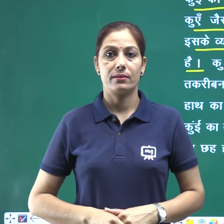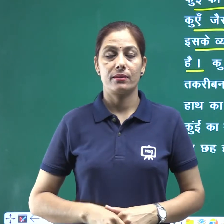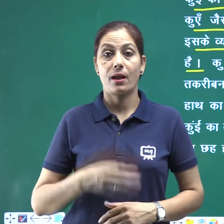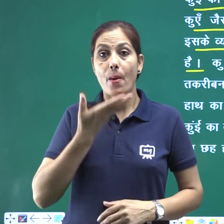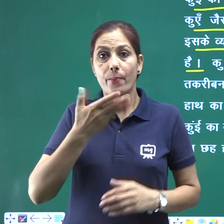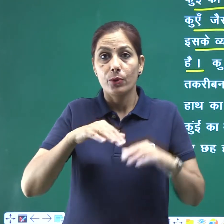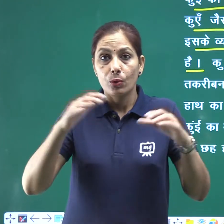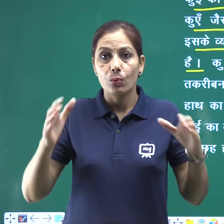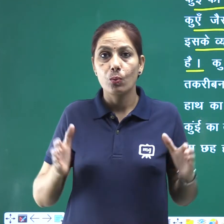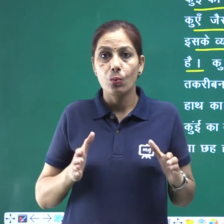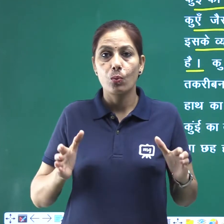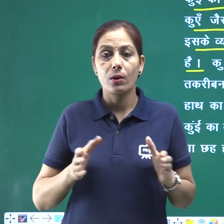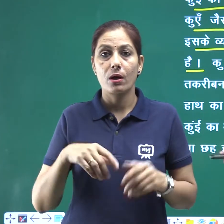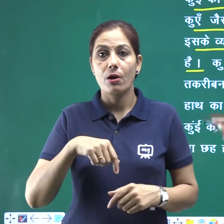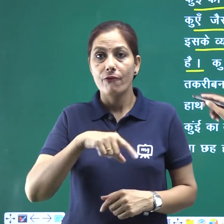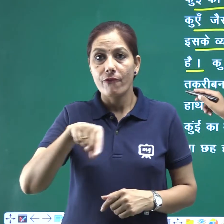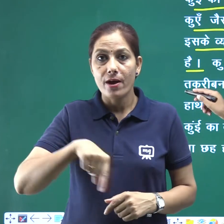कुओं का व्यास